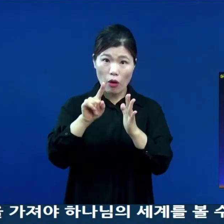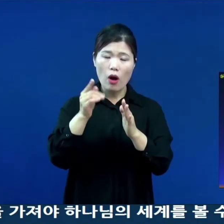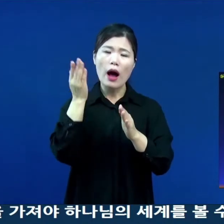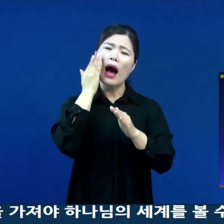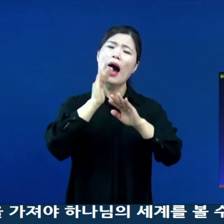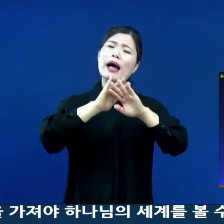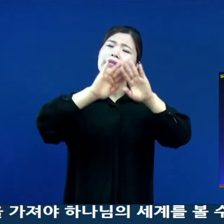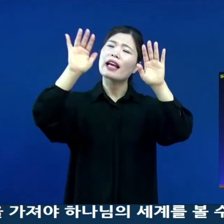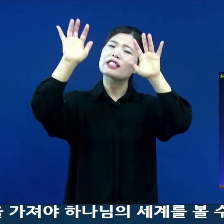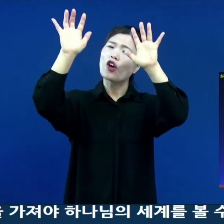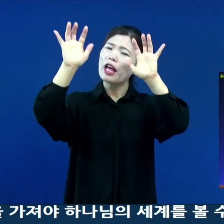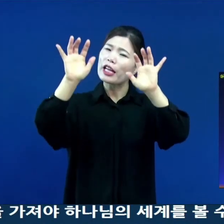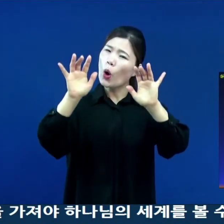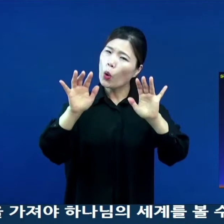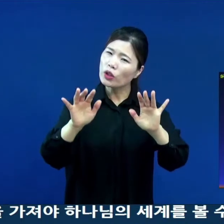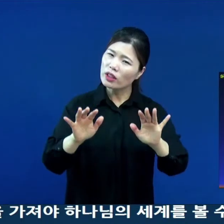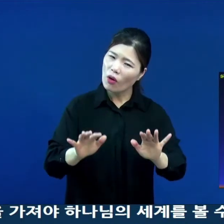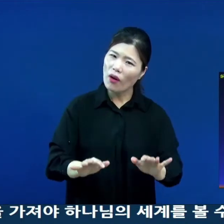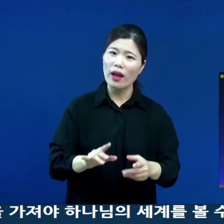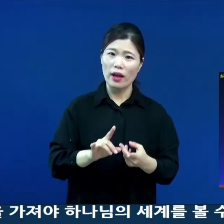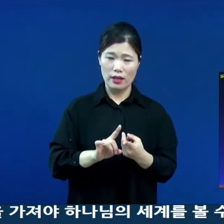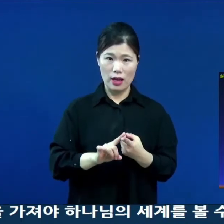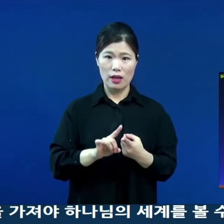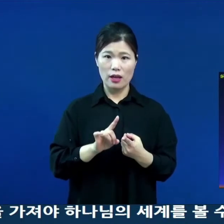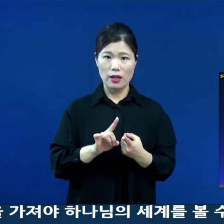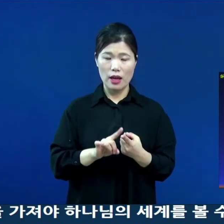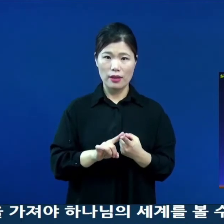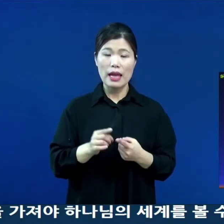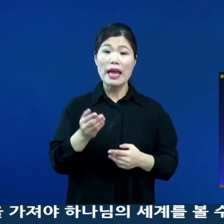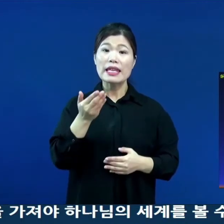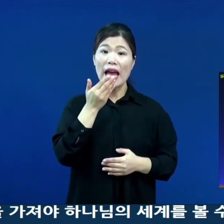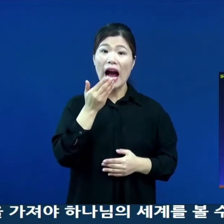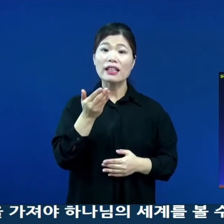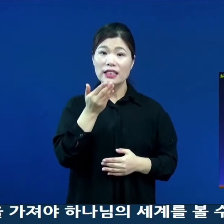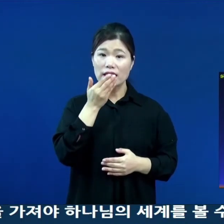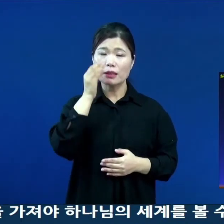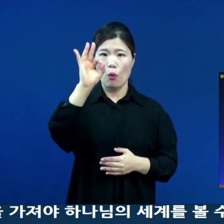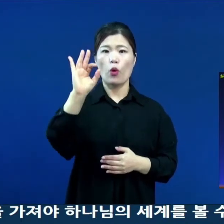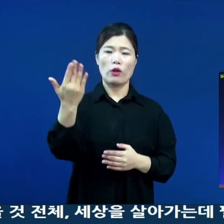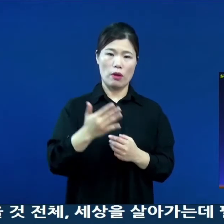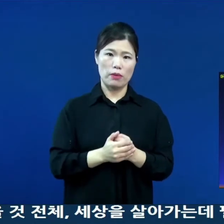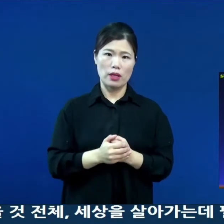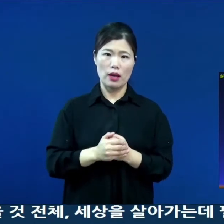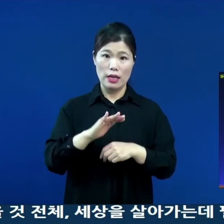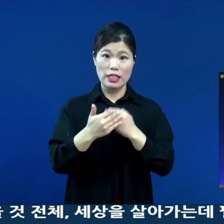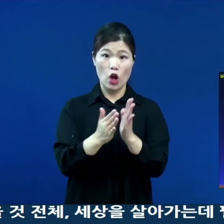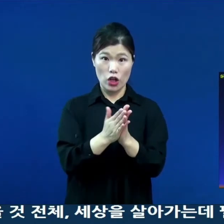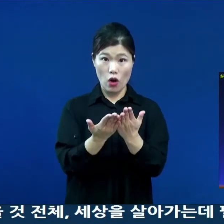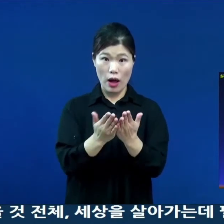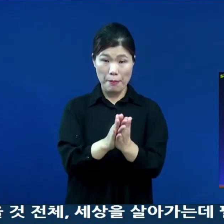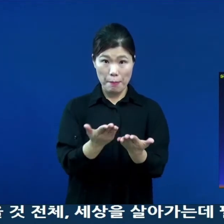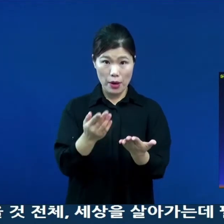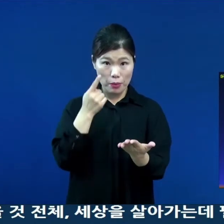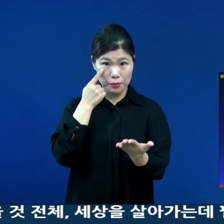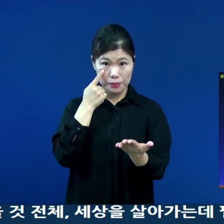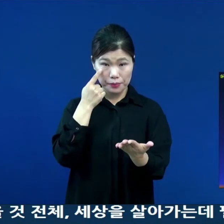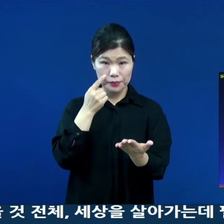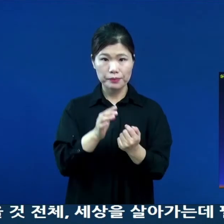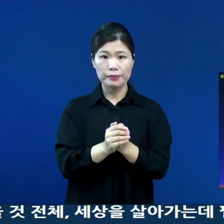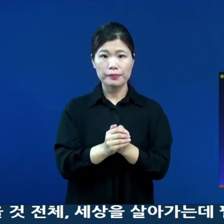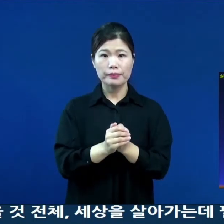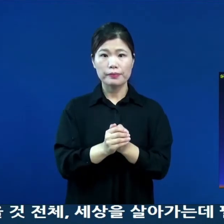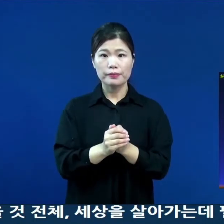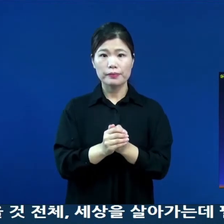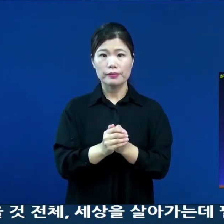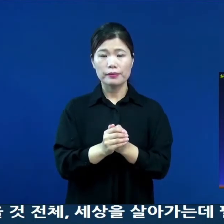것, 하늘에서 내려오는 양식으로 보라는 겁니다. 자, 성경 피셨죠? 오늘 본문 범위